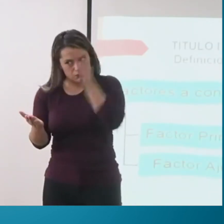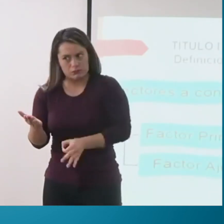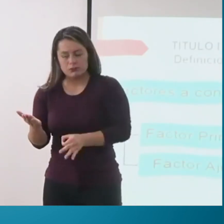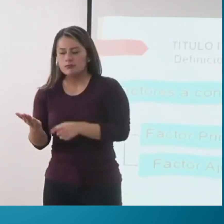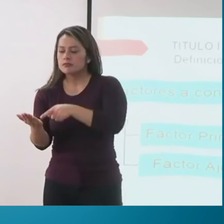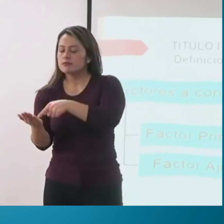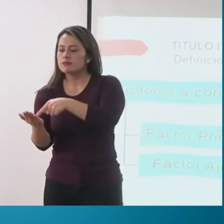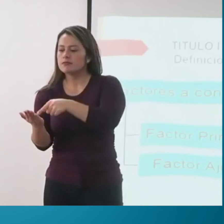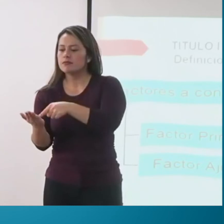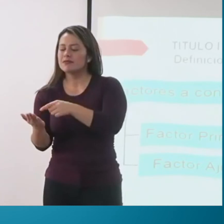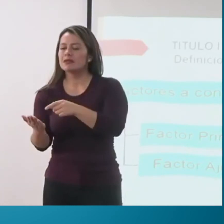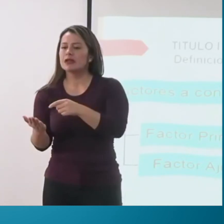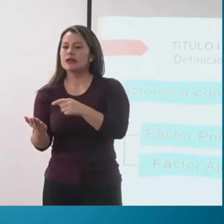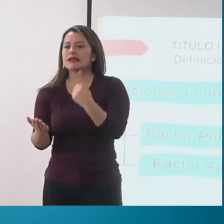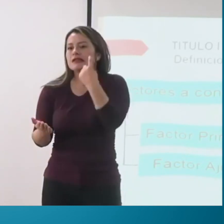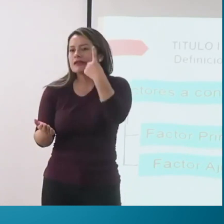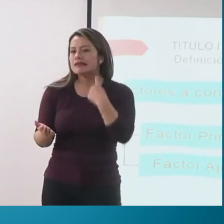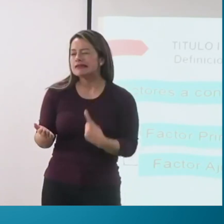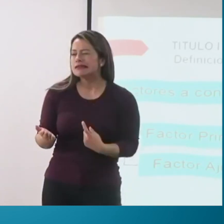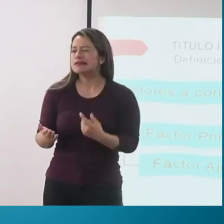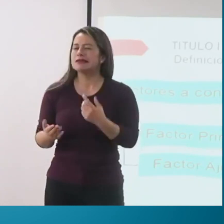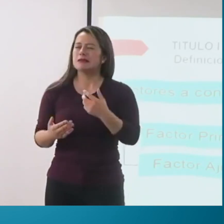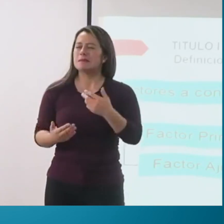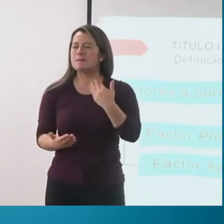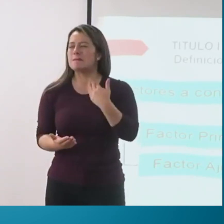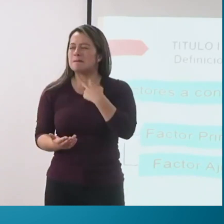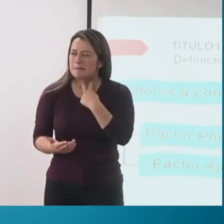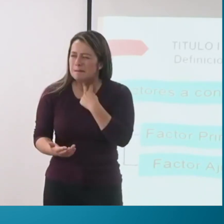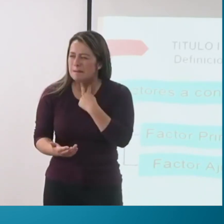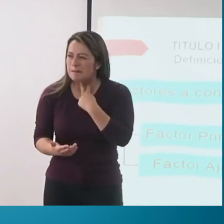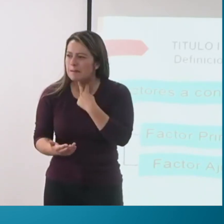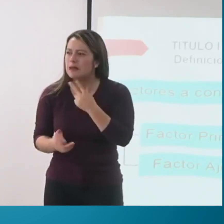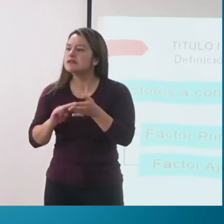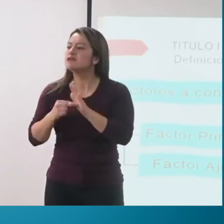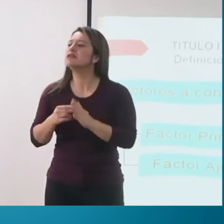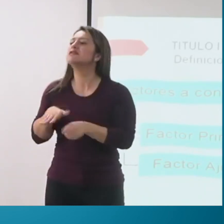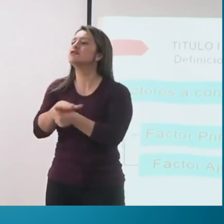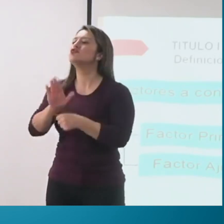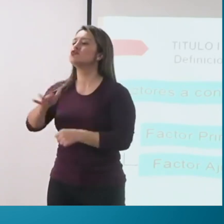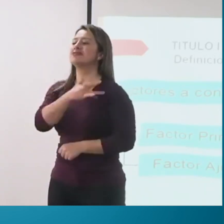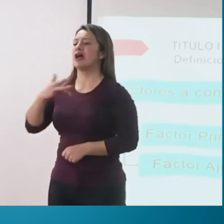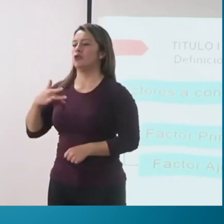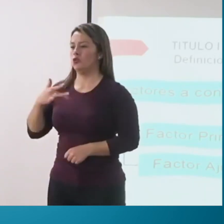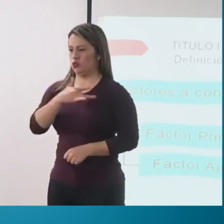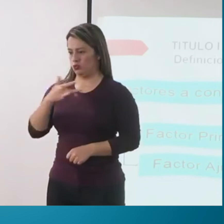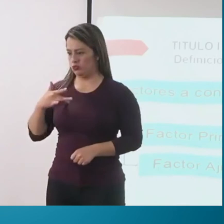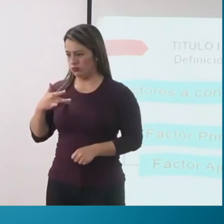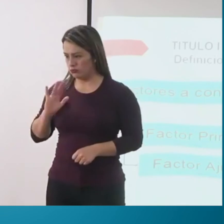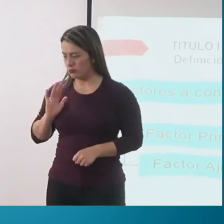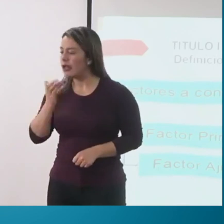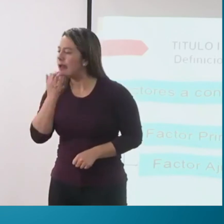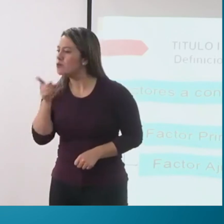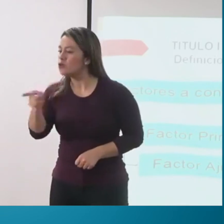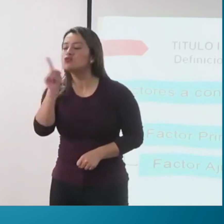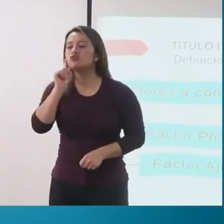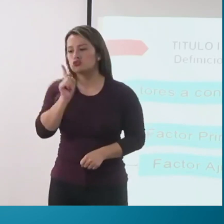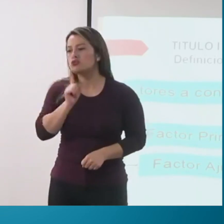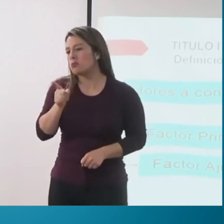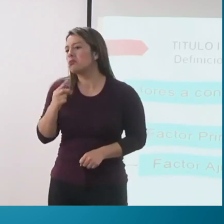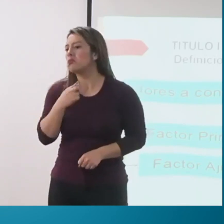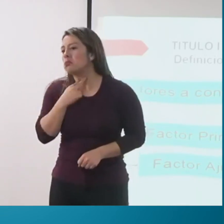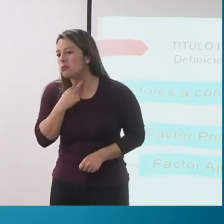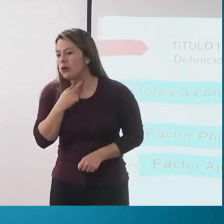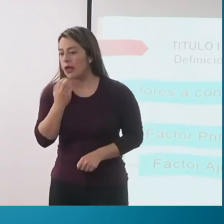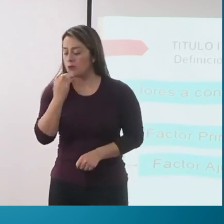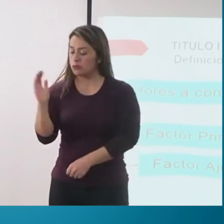definimos que íbamos a llamar deficiencias a las patologías o condiciones de salud. O sea, ser sordo da una deficiencia, tener